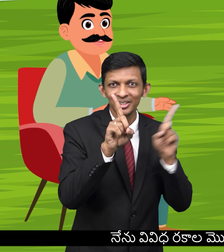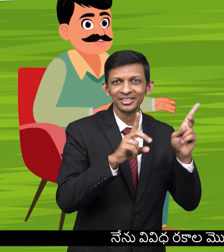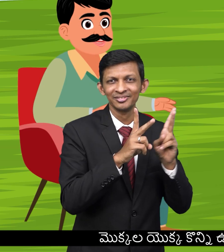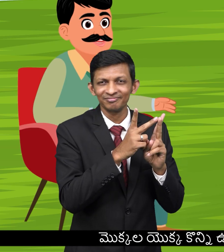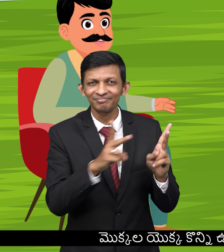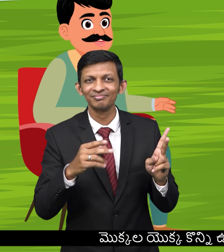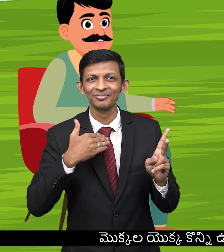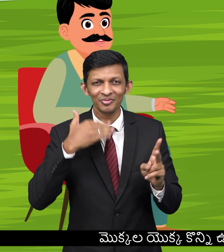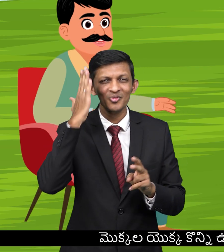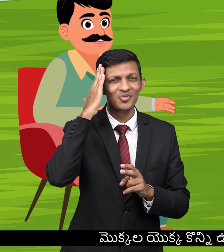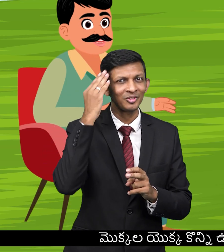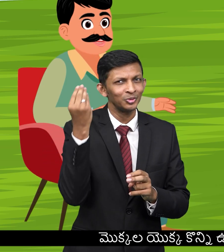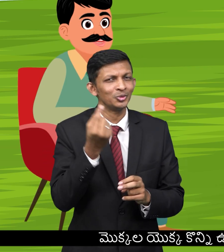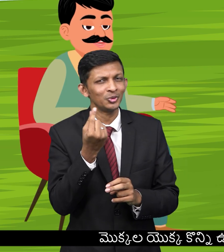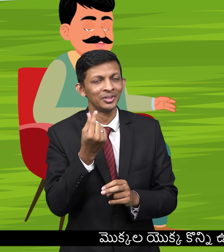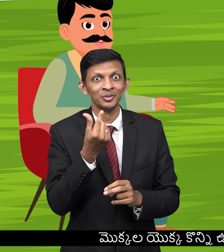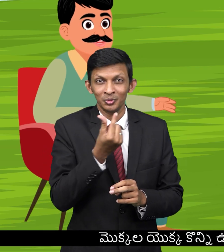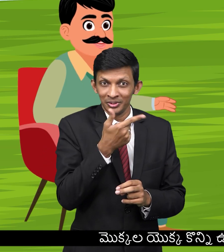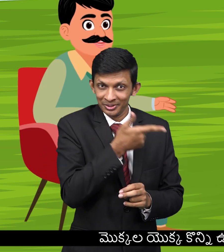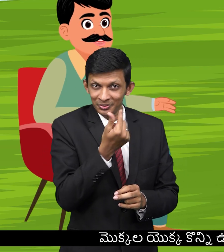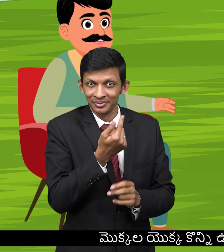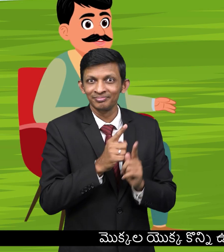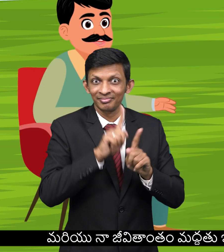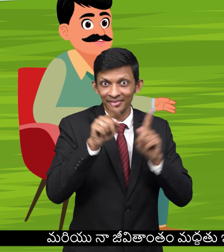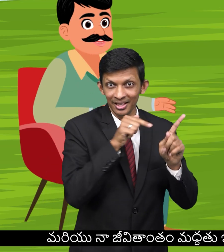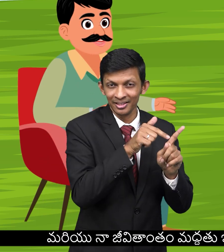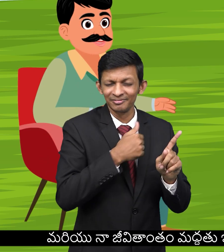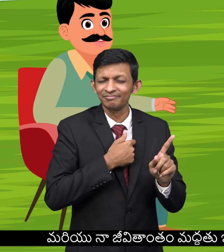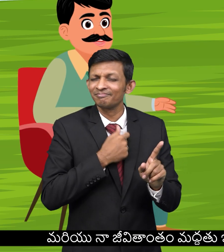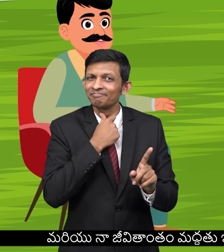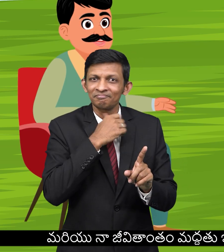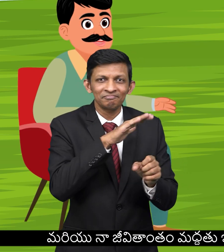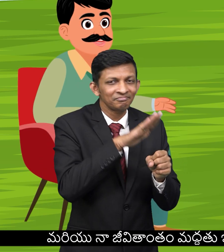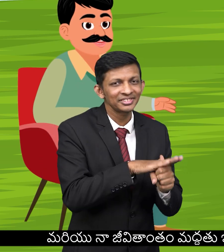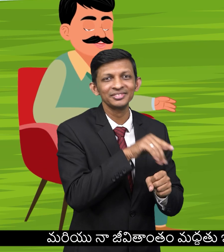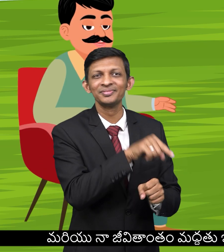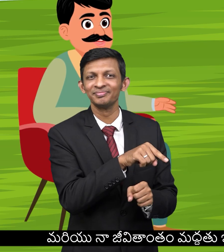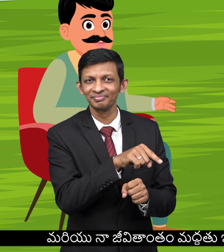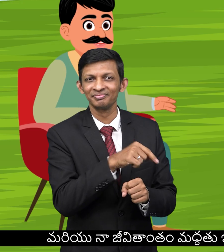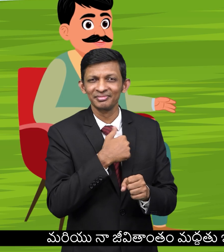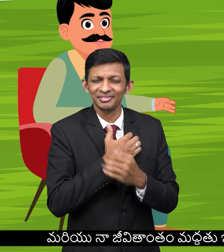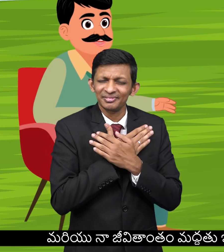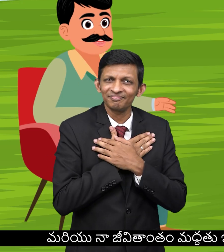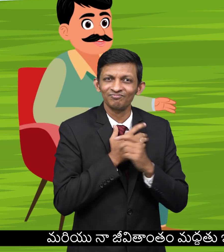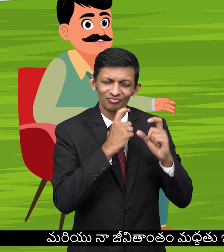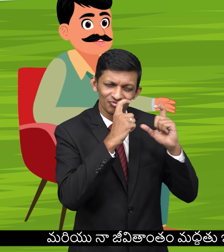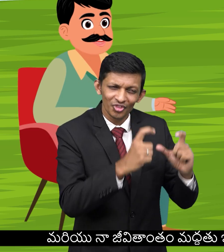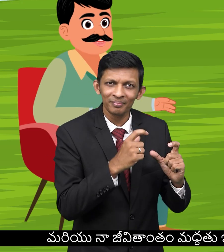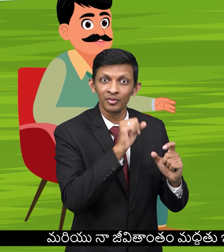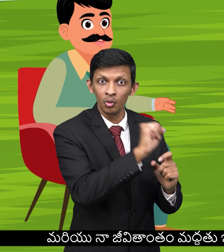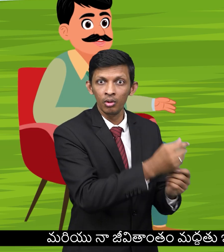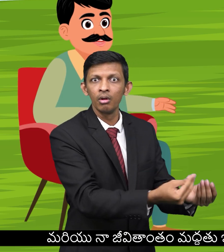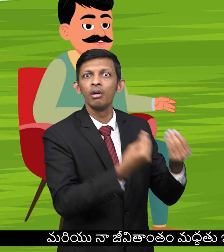గుర్తించగలను. మొక్కల యొక్క కొన్ని ఉపయోగాలు నాకు తెలుసు, మరియు నా జీవితాంతం మద్దతు ఇచ్చే